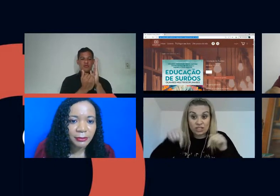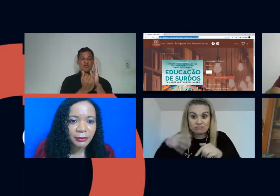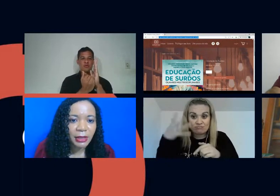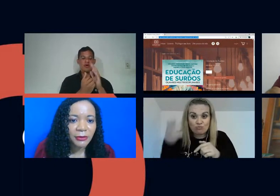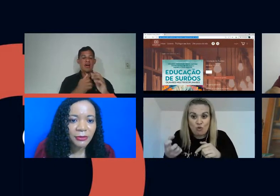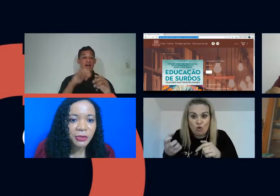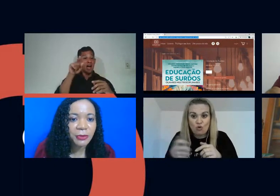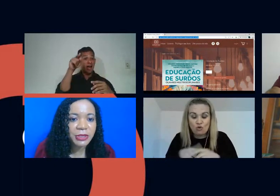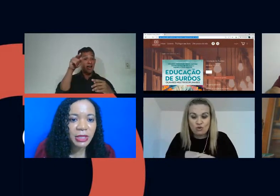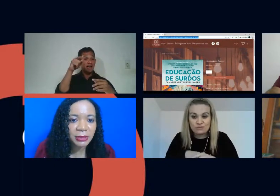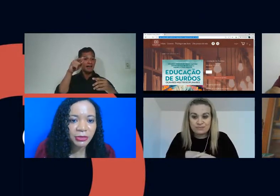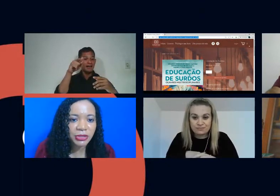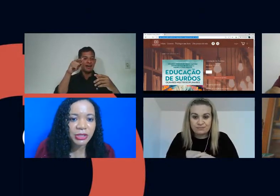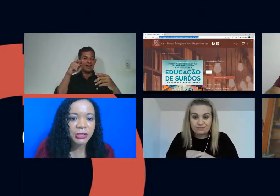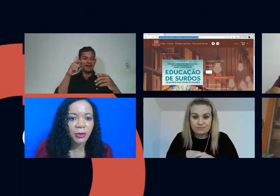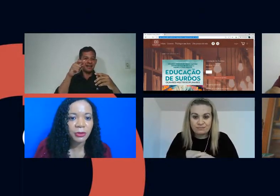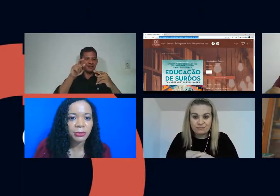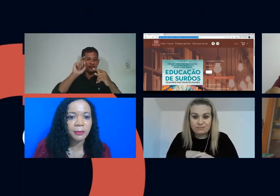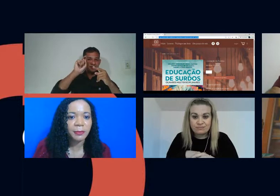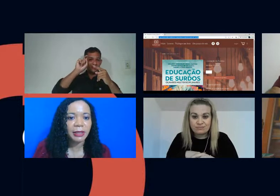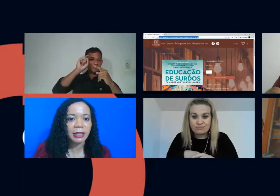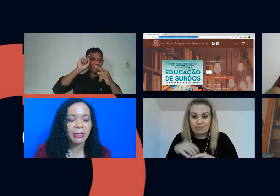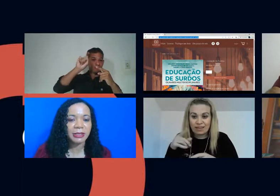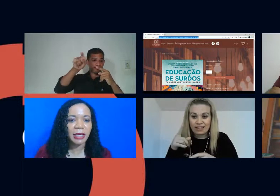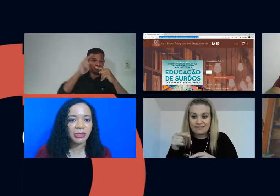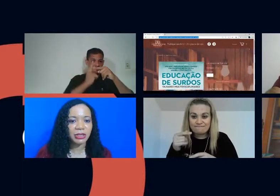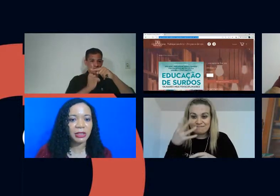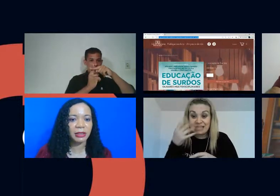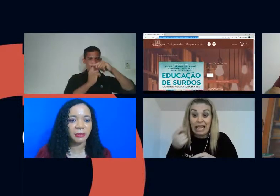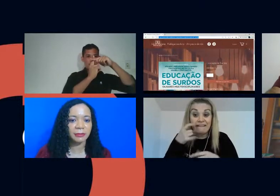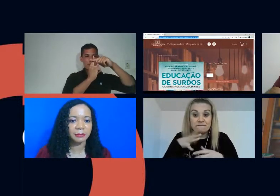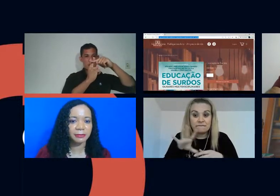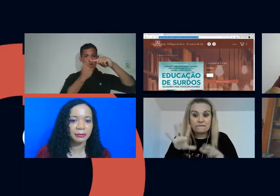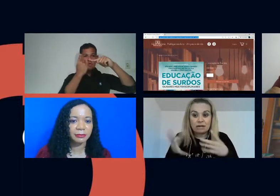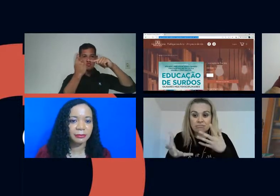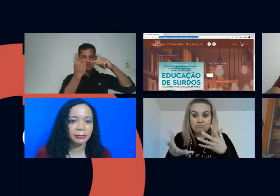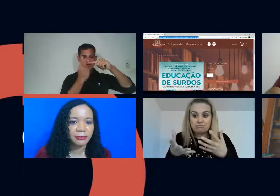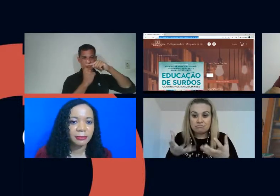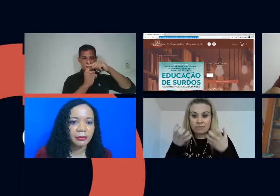20% 20% de des para quem quiser